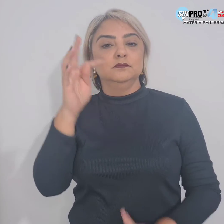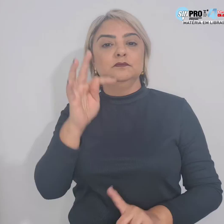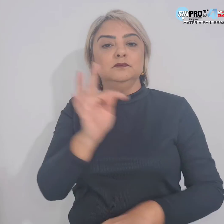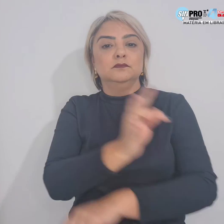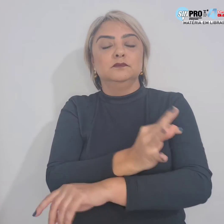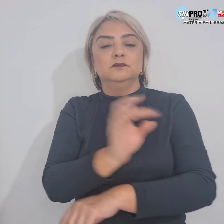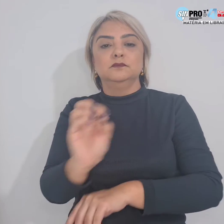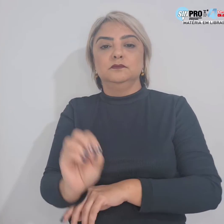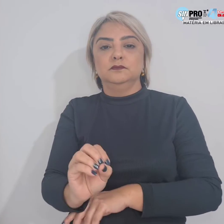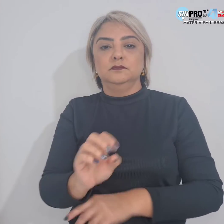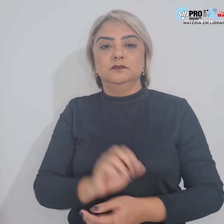Tocantins.